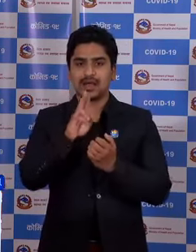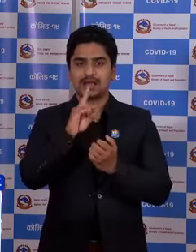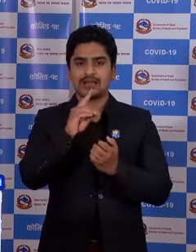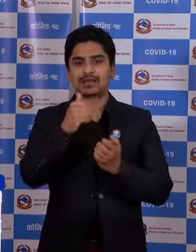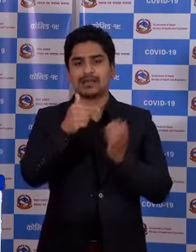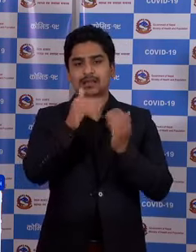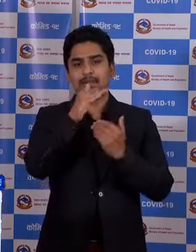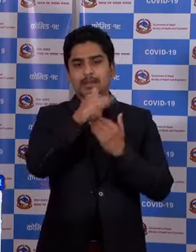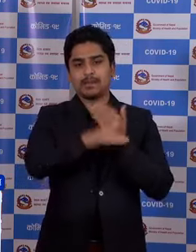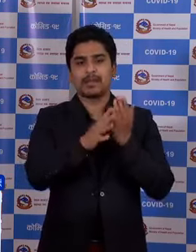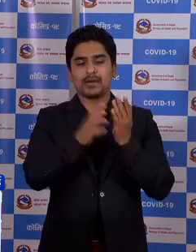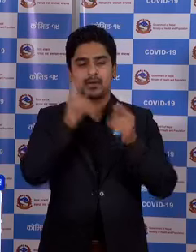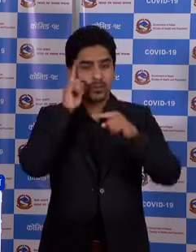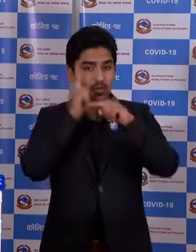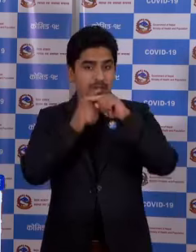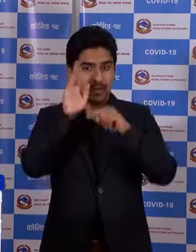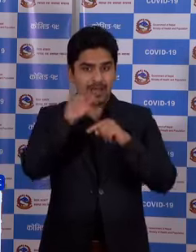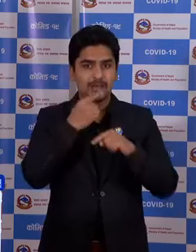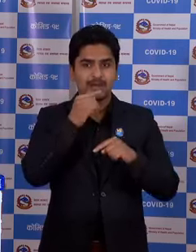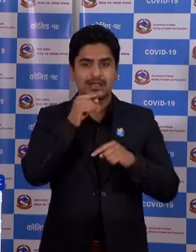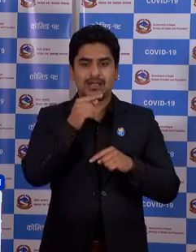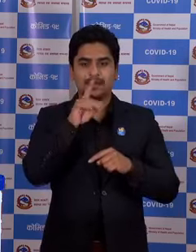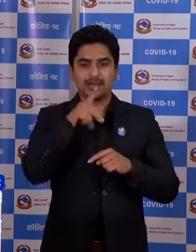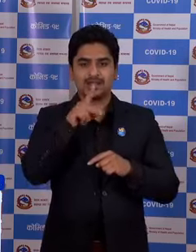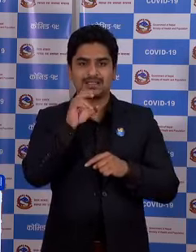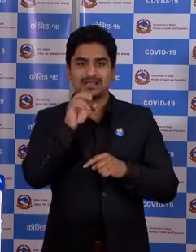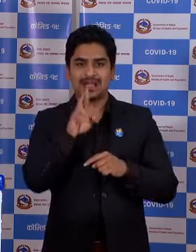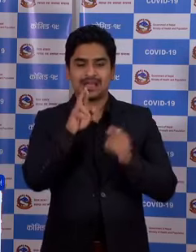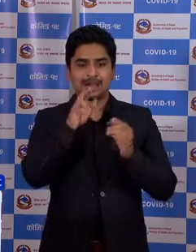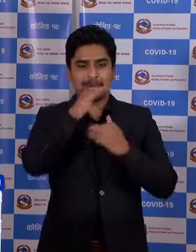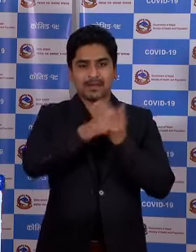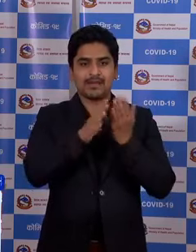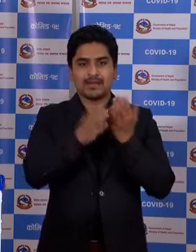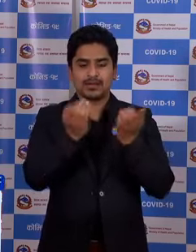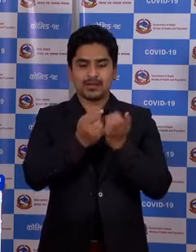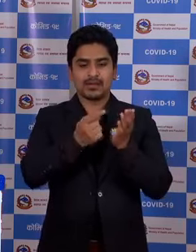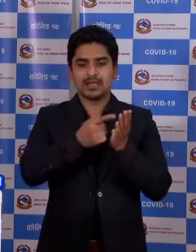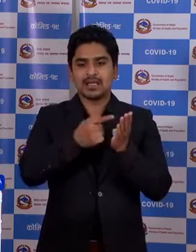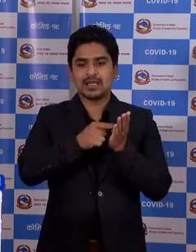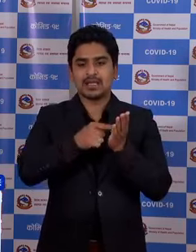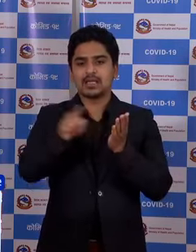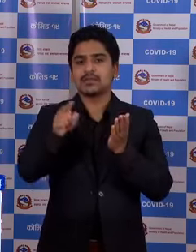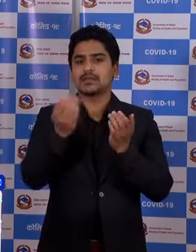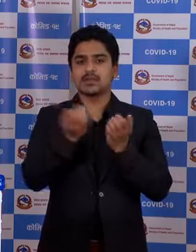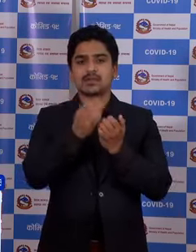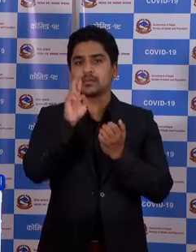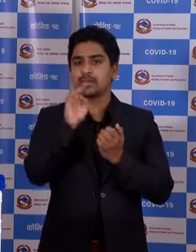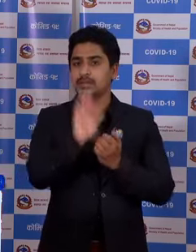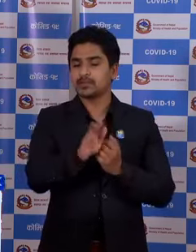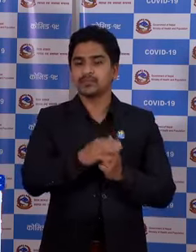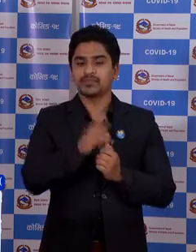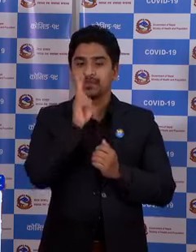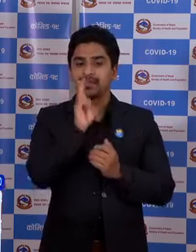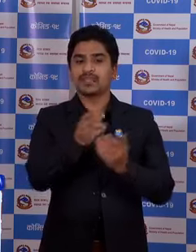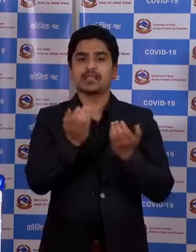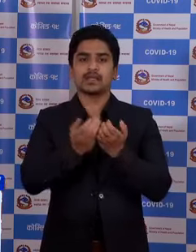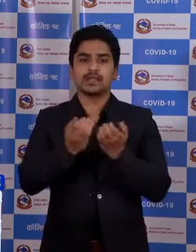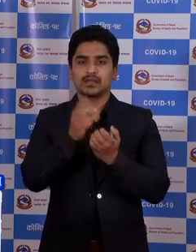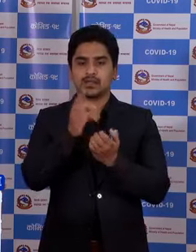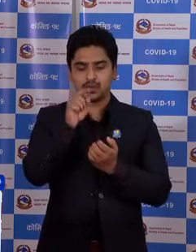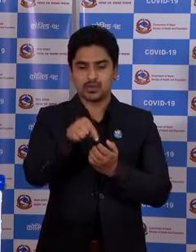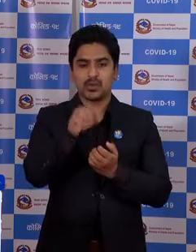आरडिटी विधिबाट पोजिटिभ आयो भने आरटिपिसिआर विधिबाट गर्नको निम्ति रिफर गर्नुपर्नेछ। त्यसै गरी